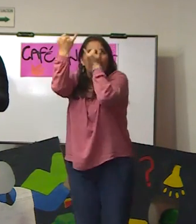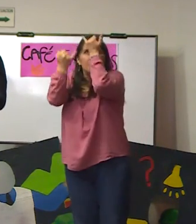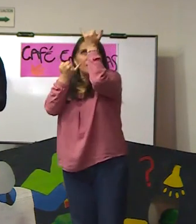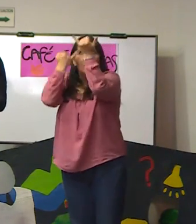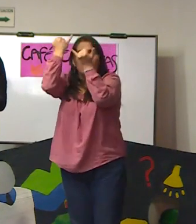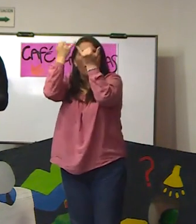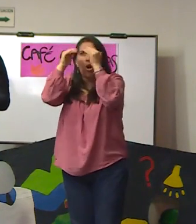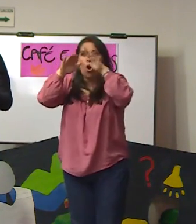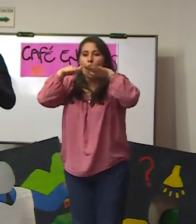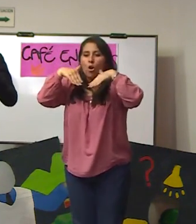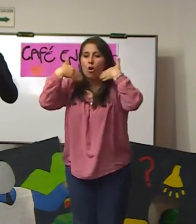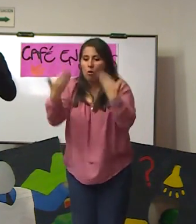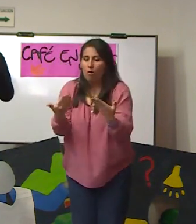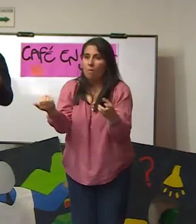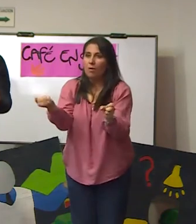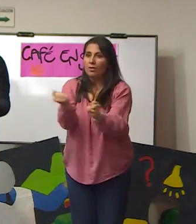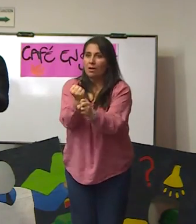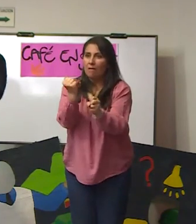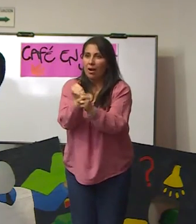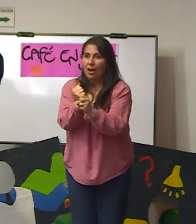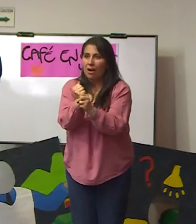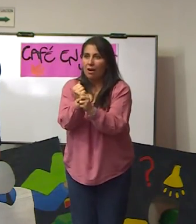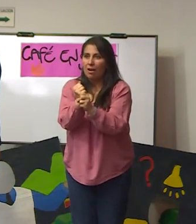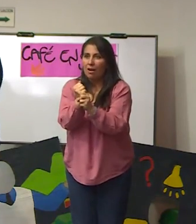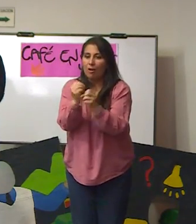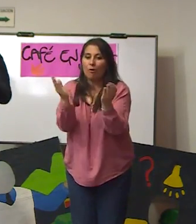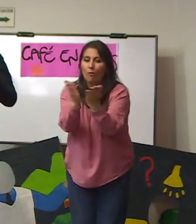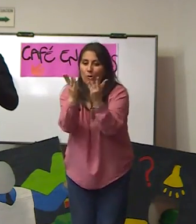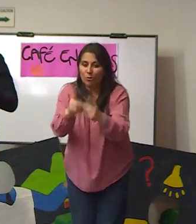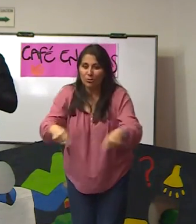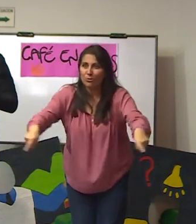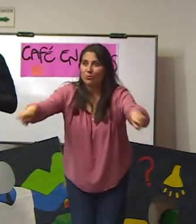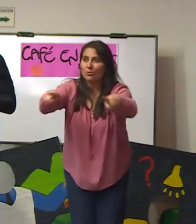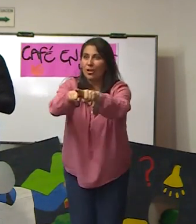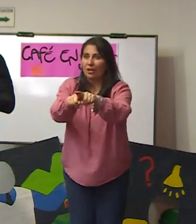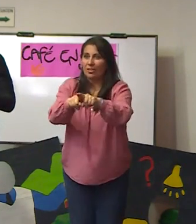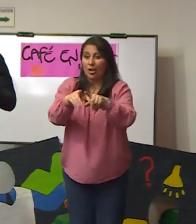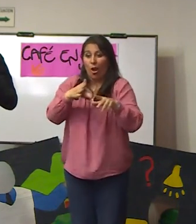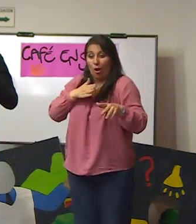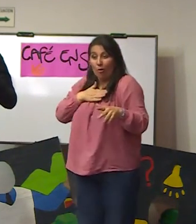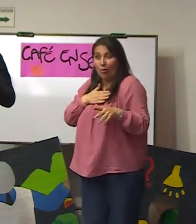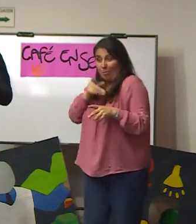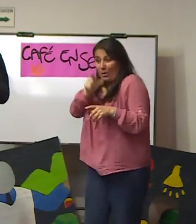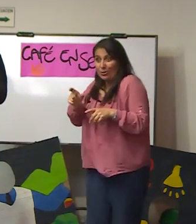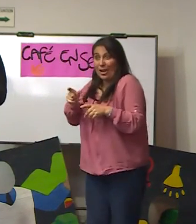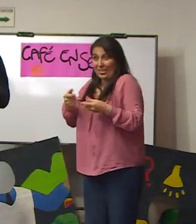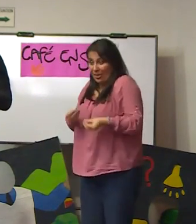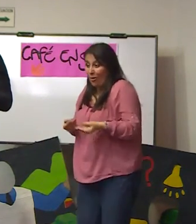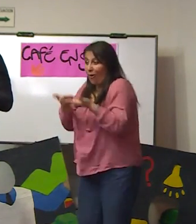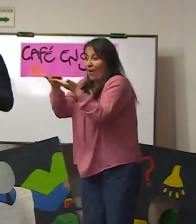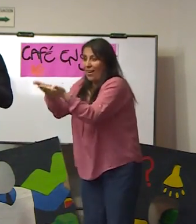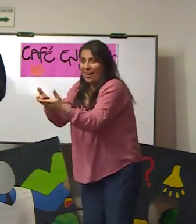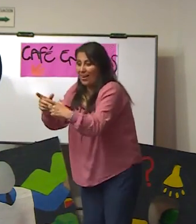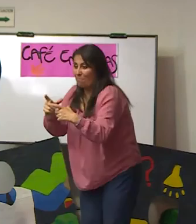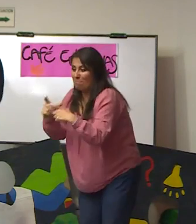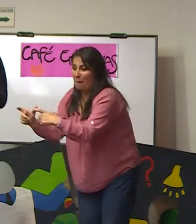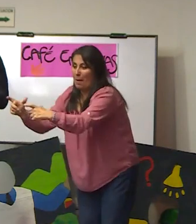trabajar con sus estudiantes, con mis comensales y con las personas con las que nos rodean,